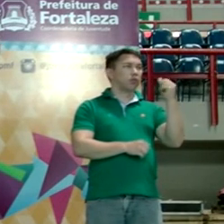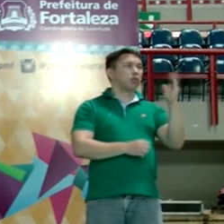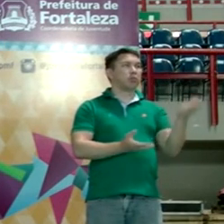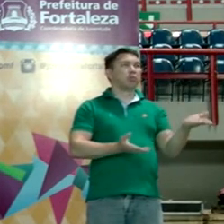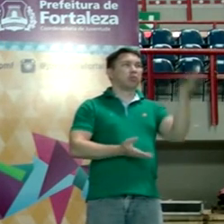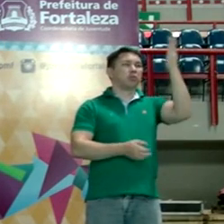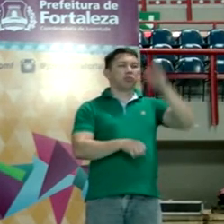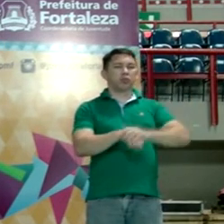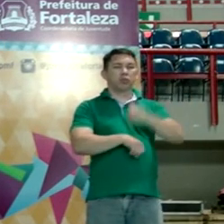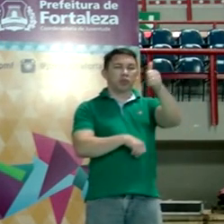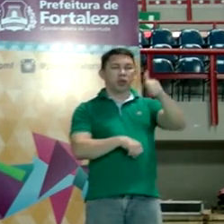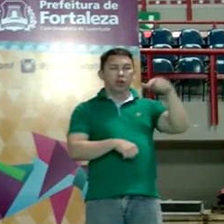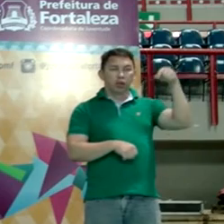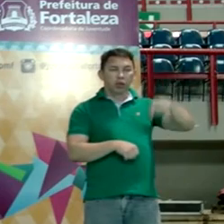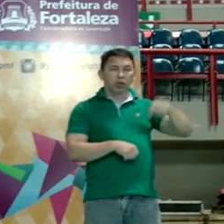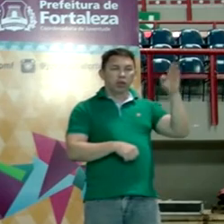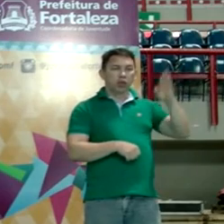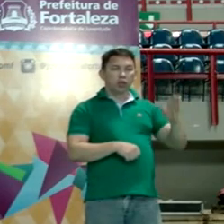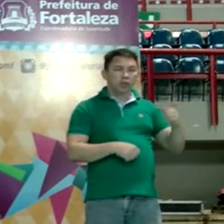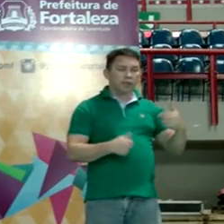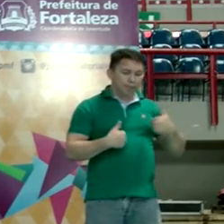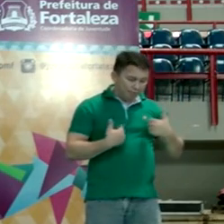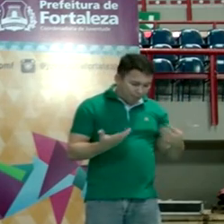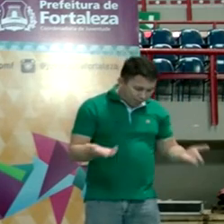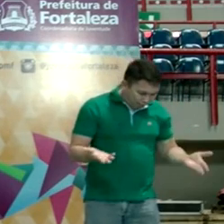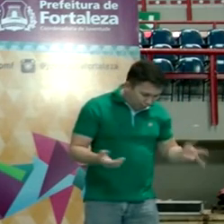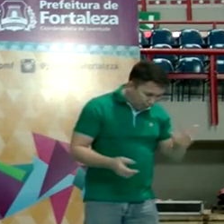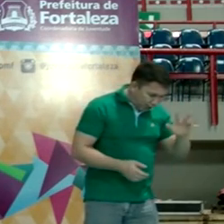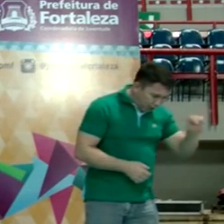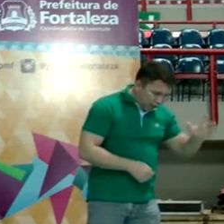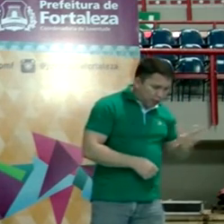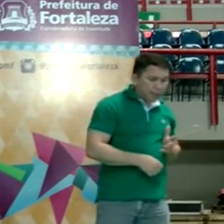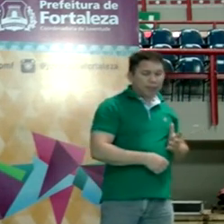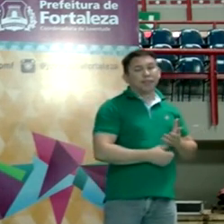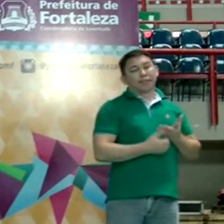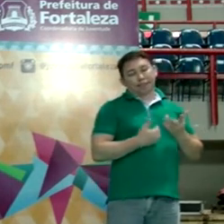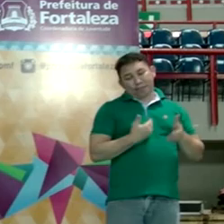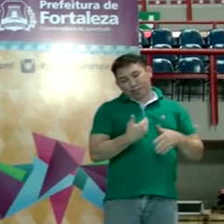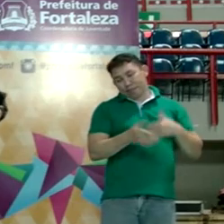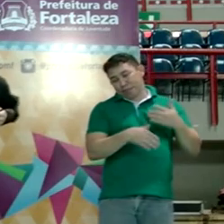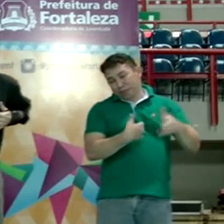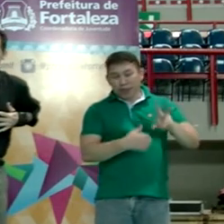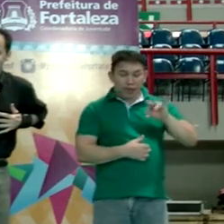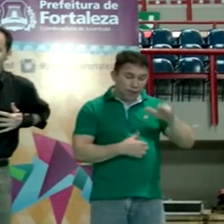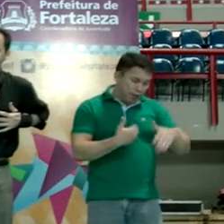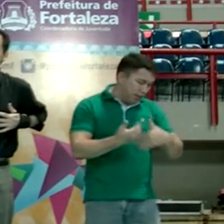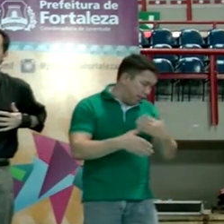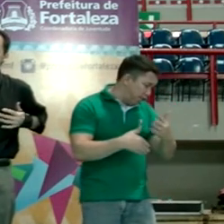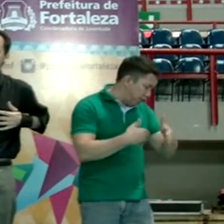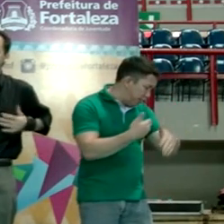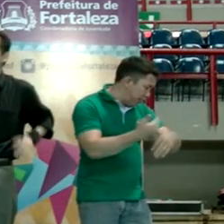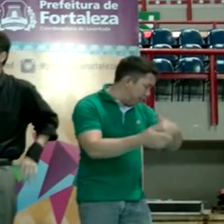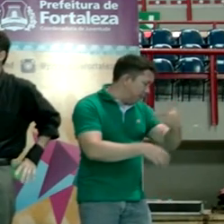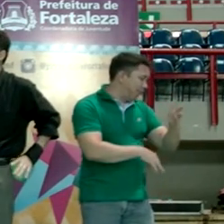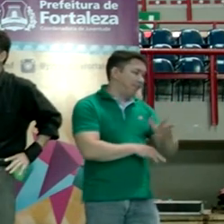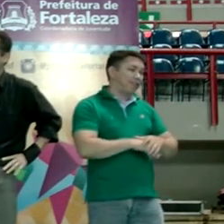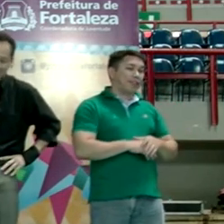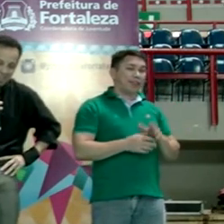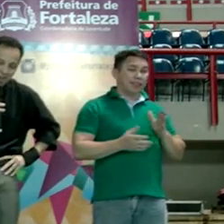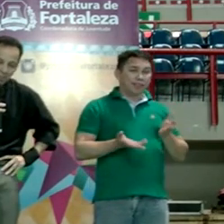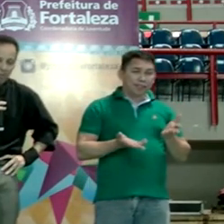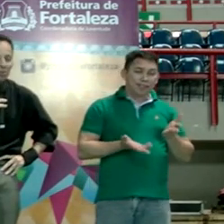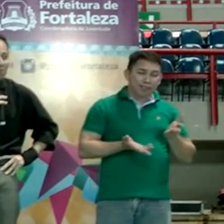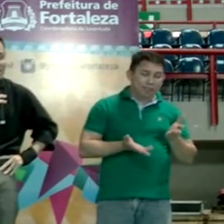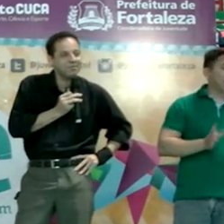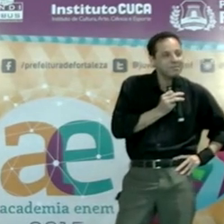melhor. E a gente? A gente vai levando, a gente vai levando essa